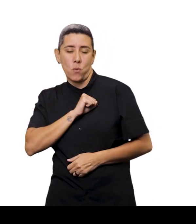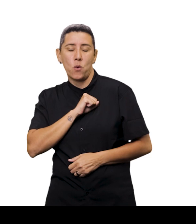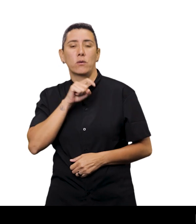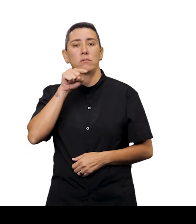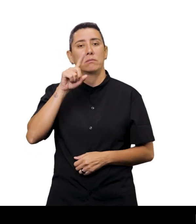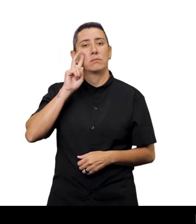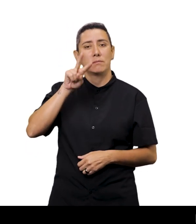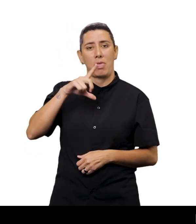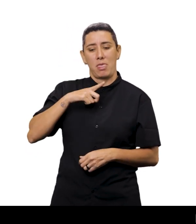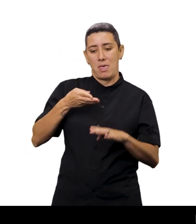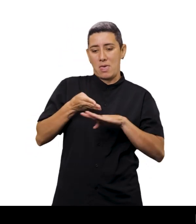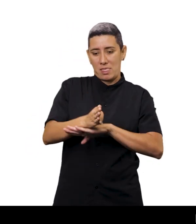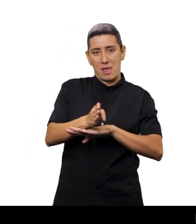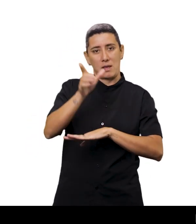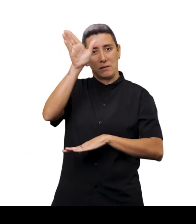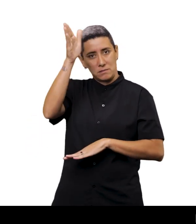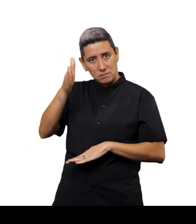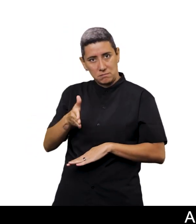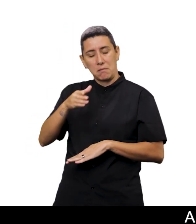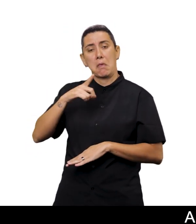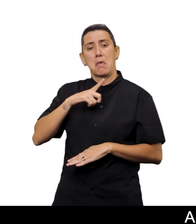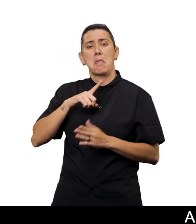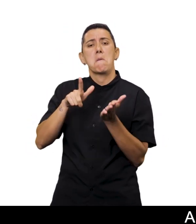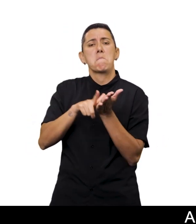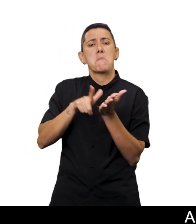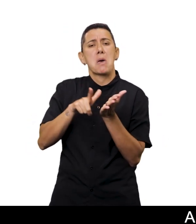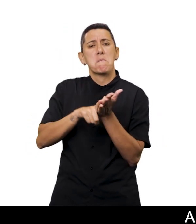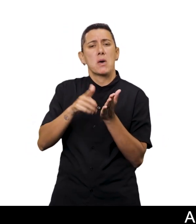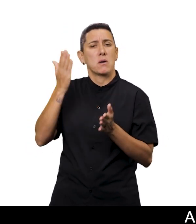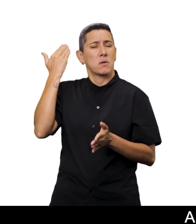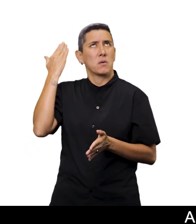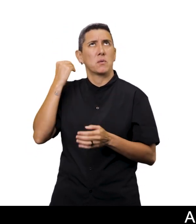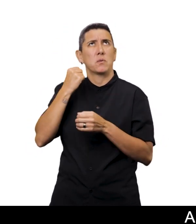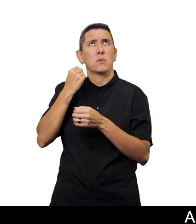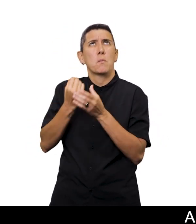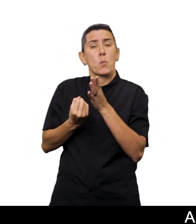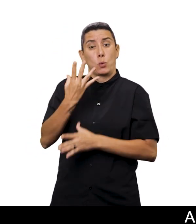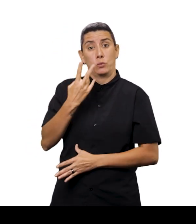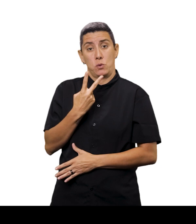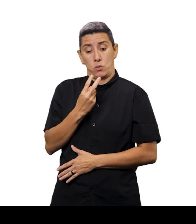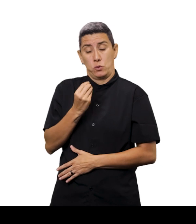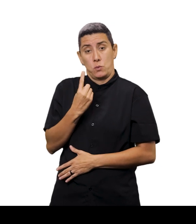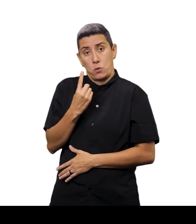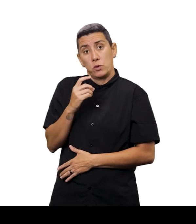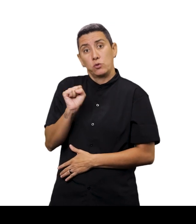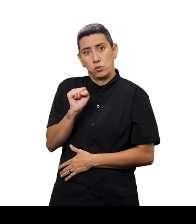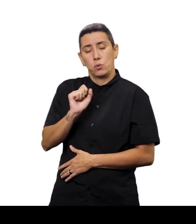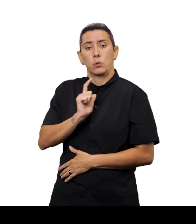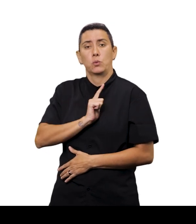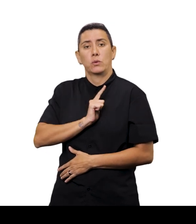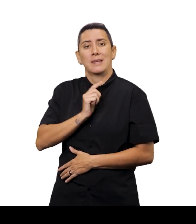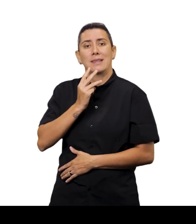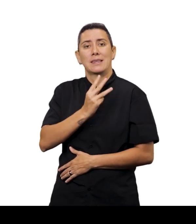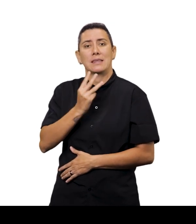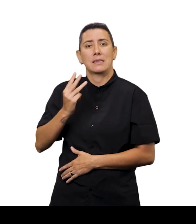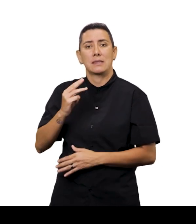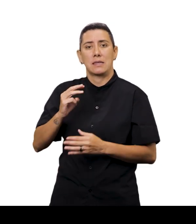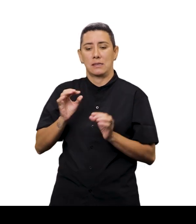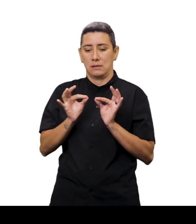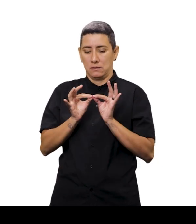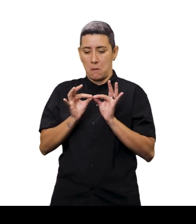parede à esquerda da porta de entrada. A serigrafia que dá nome a este núcleo foi produzida em papel